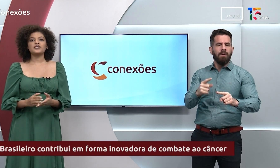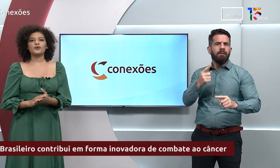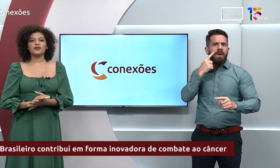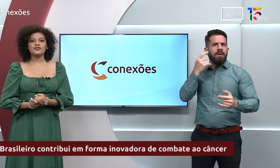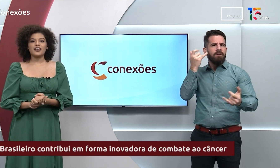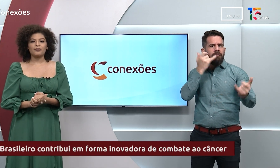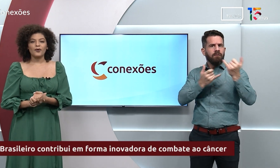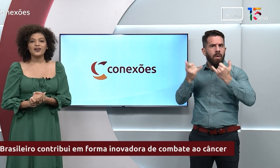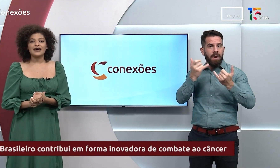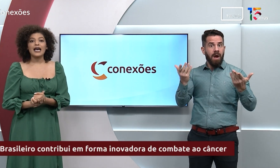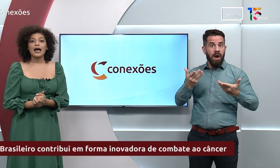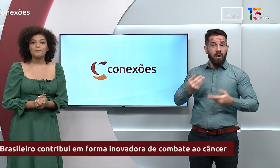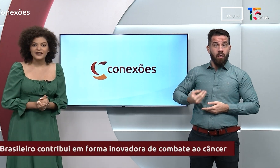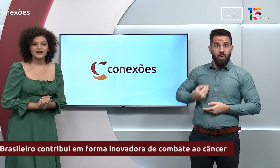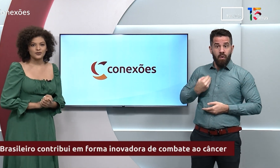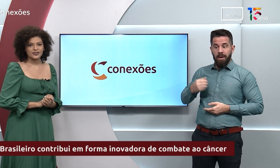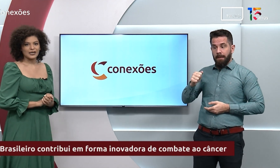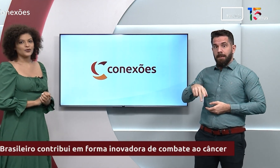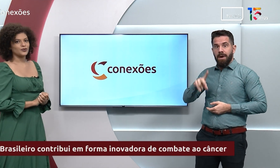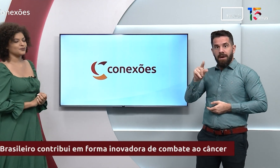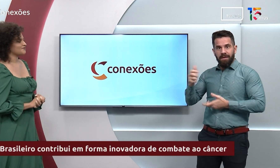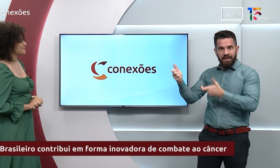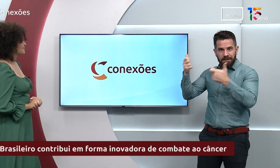especializados em povos originários.